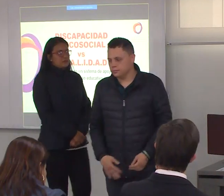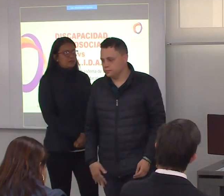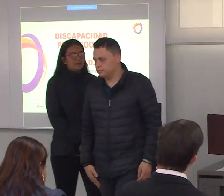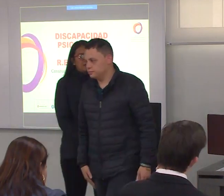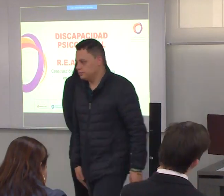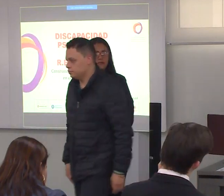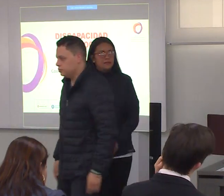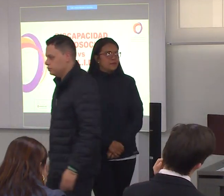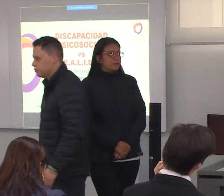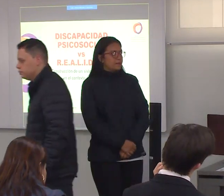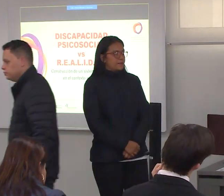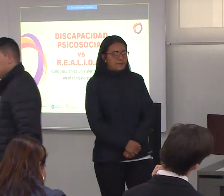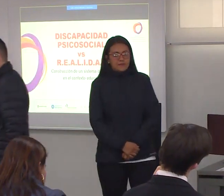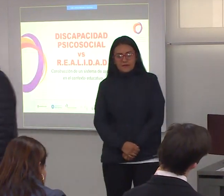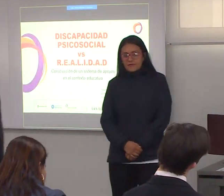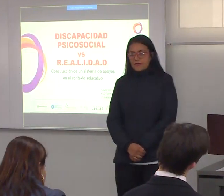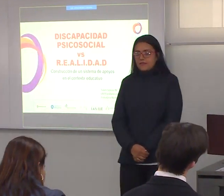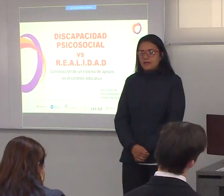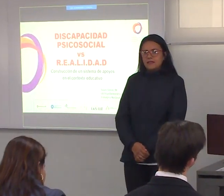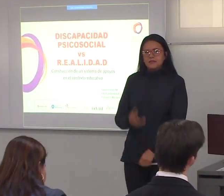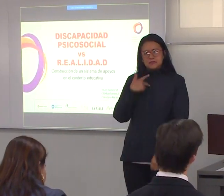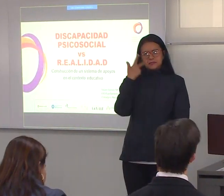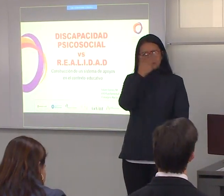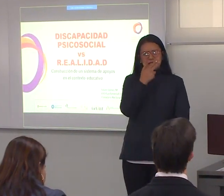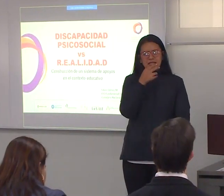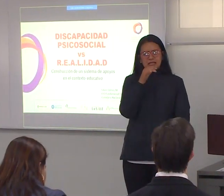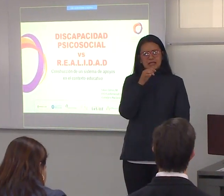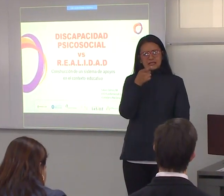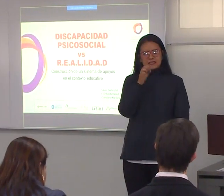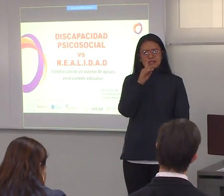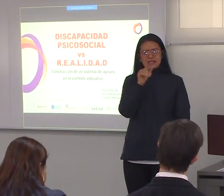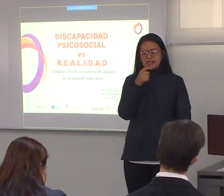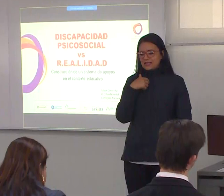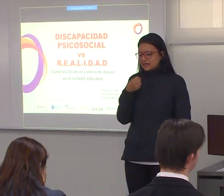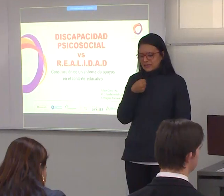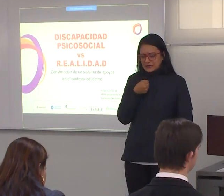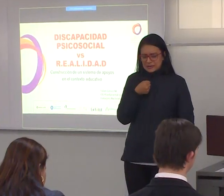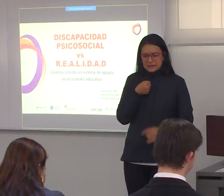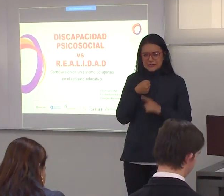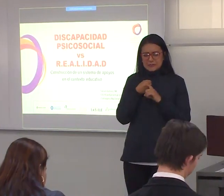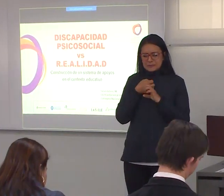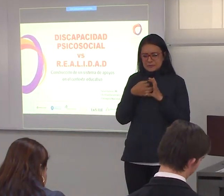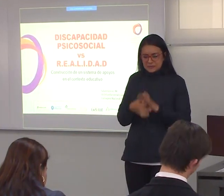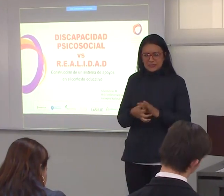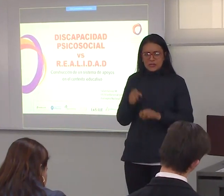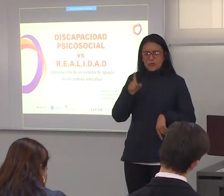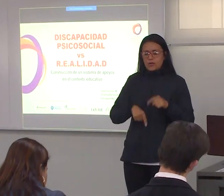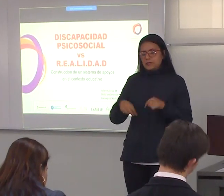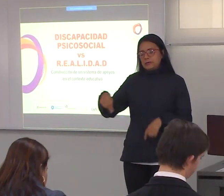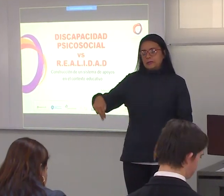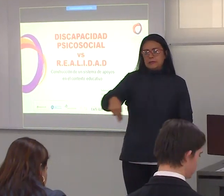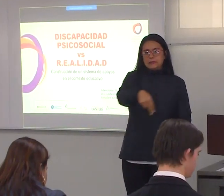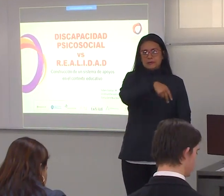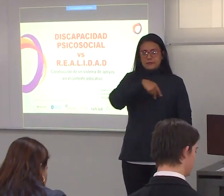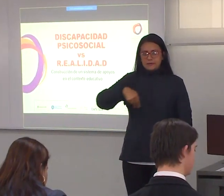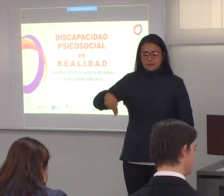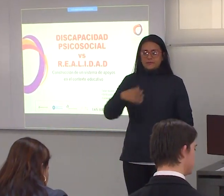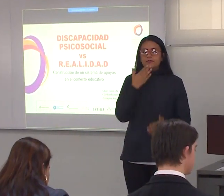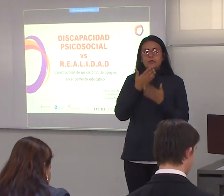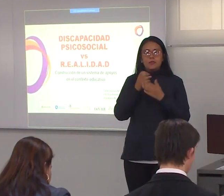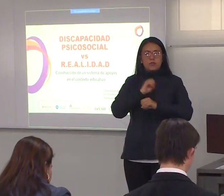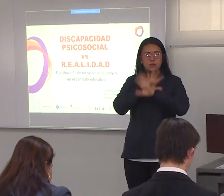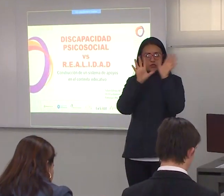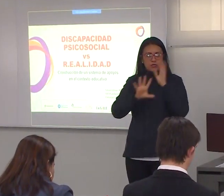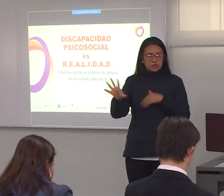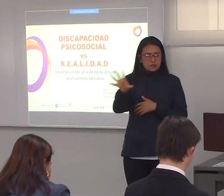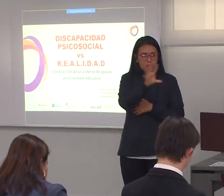yo si me parezco un poquito a Gilda tengo que estar suelto porque estoy amarrado se complica la cosa bueno buenos días